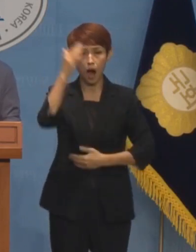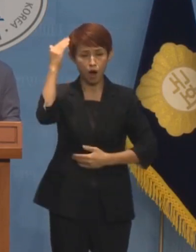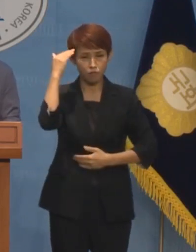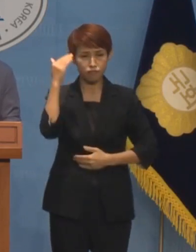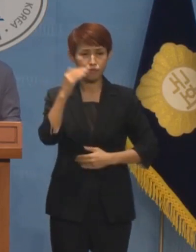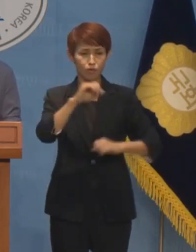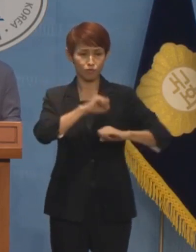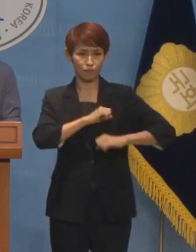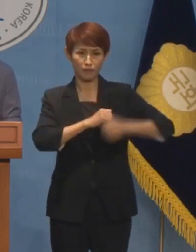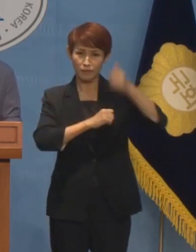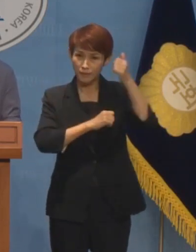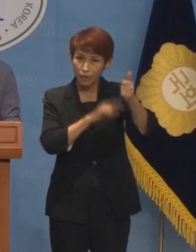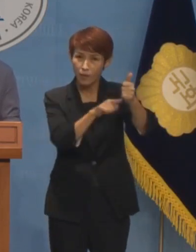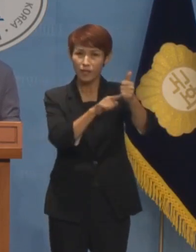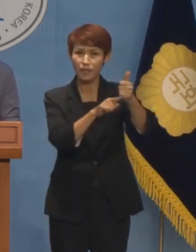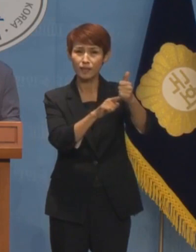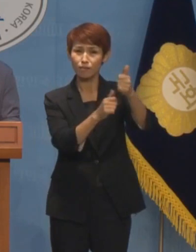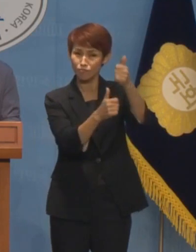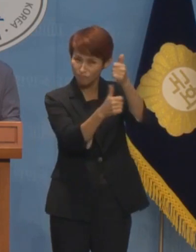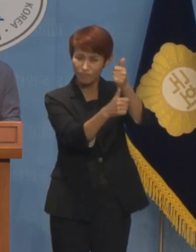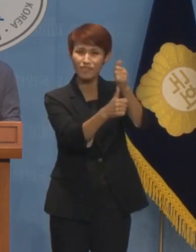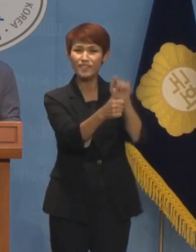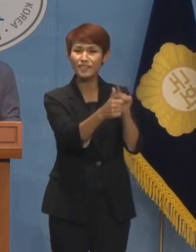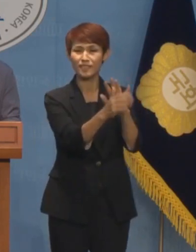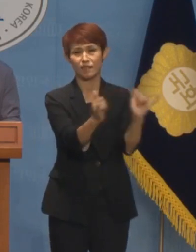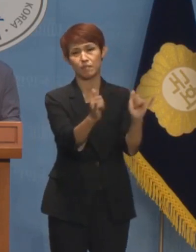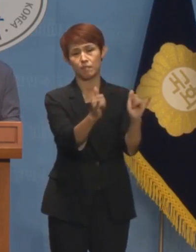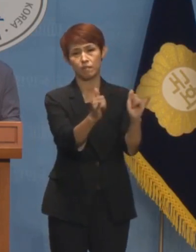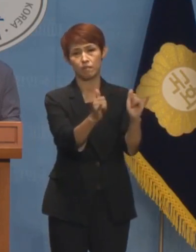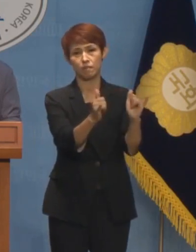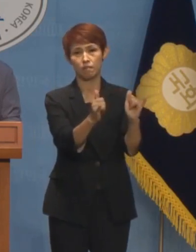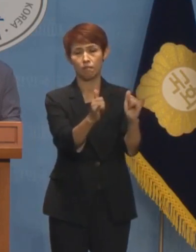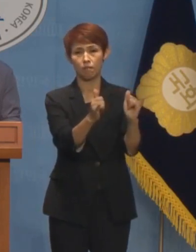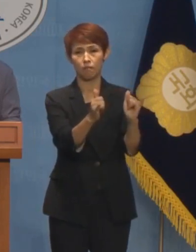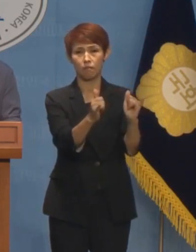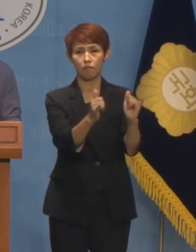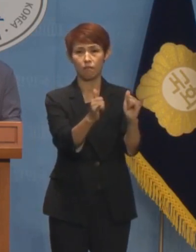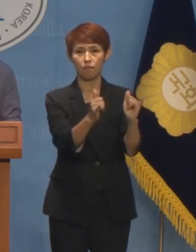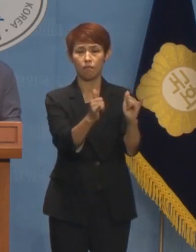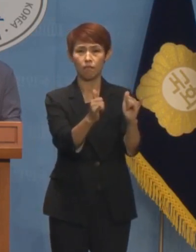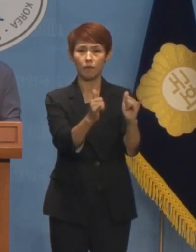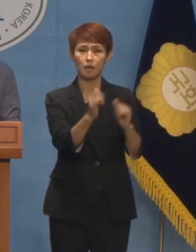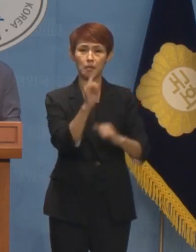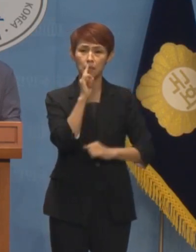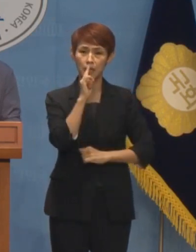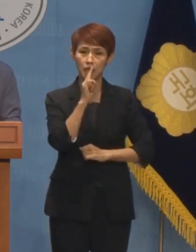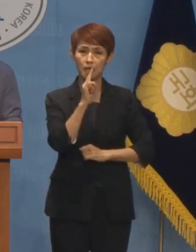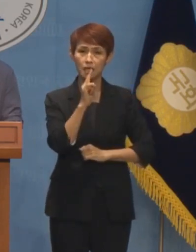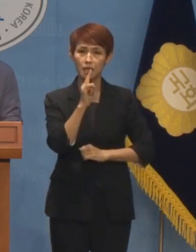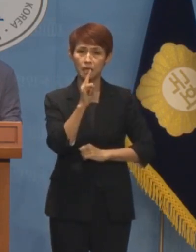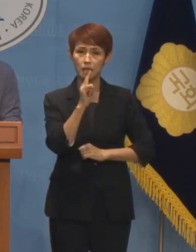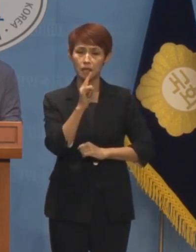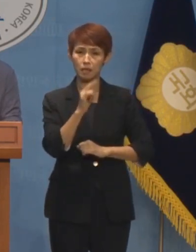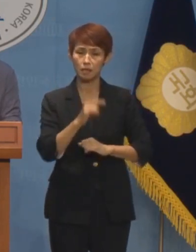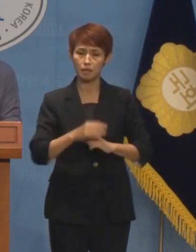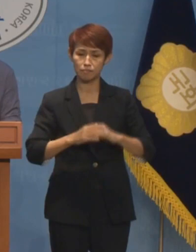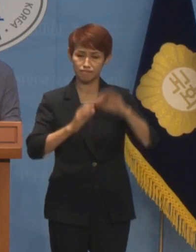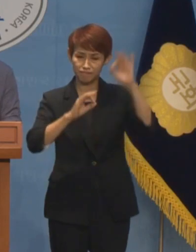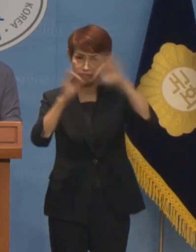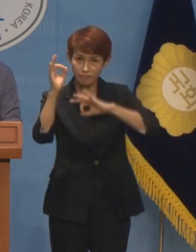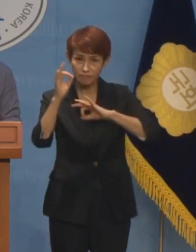안보를 책임지고 있다는 국방부 고위 관계자의 입에서 태연하게 흘러나온 말에